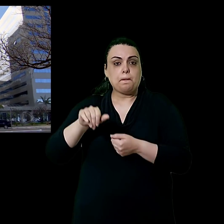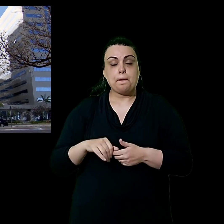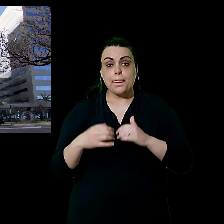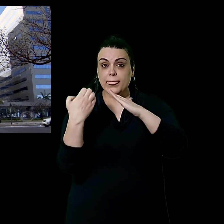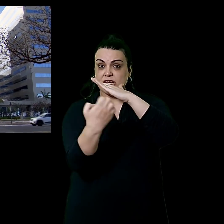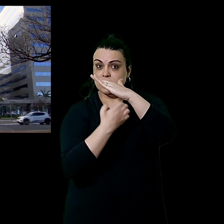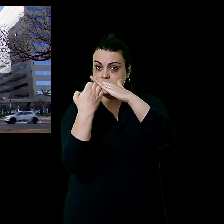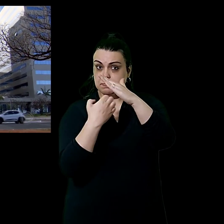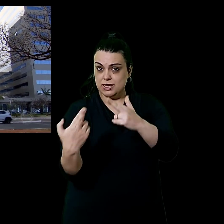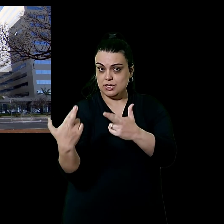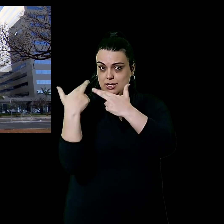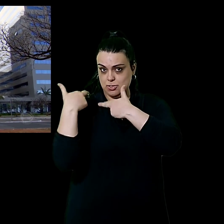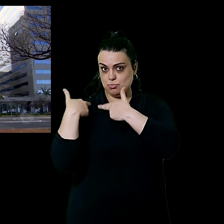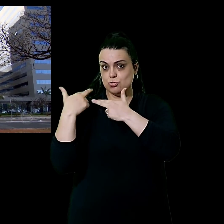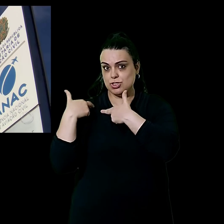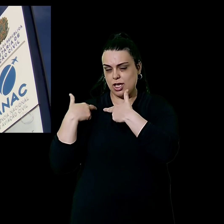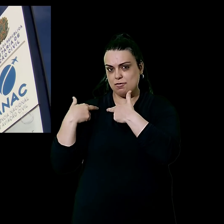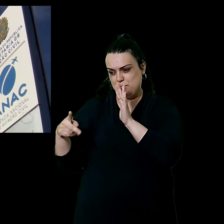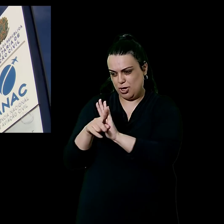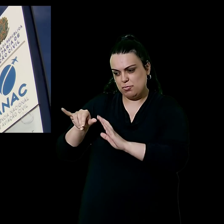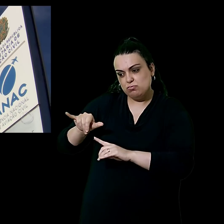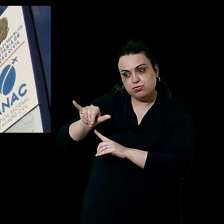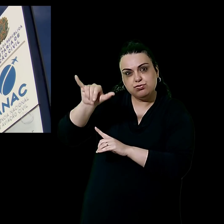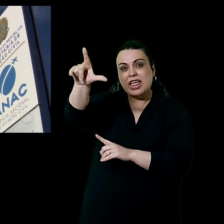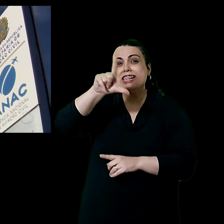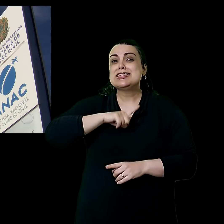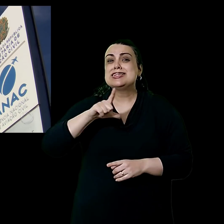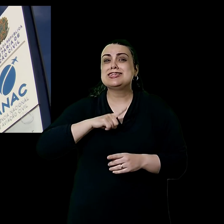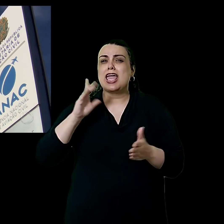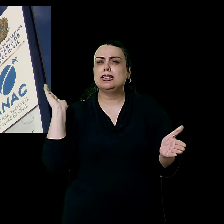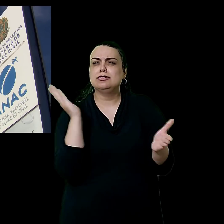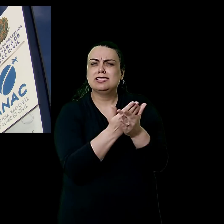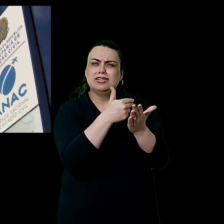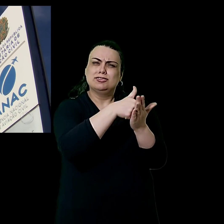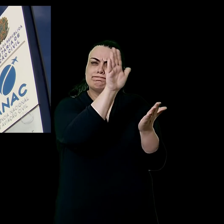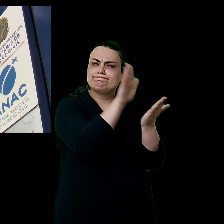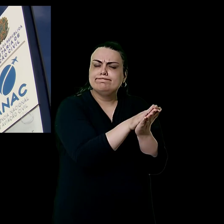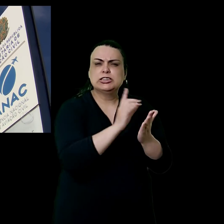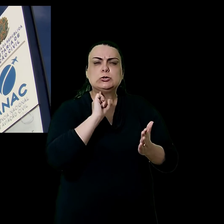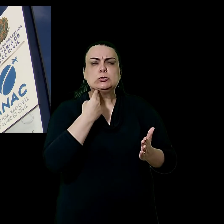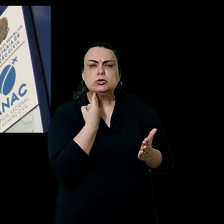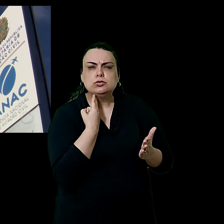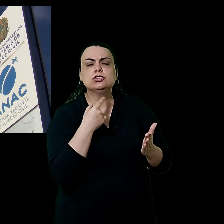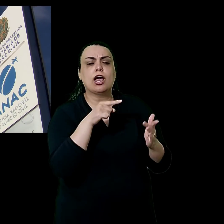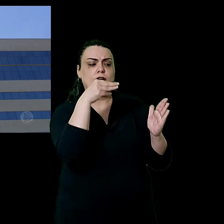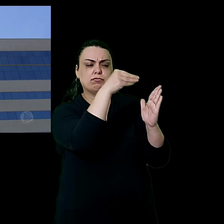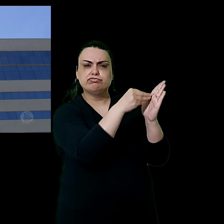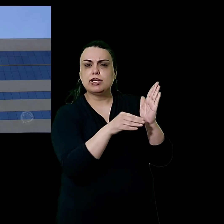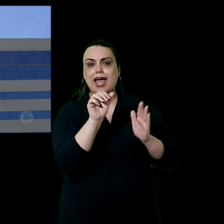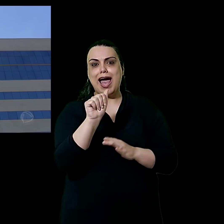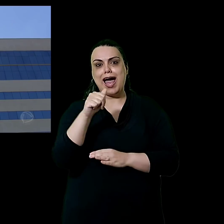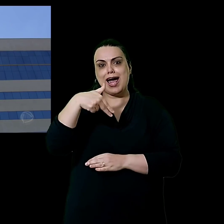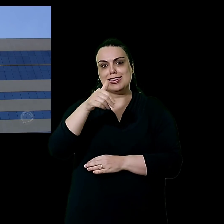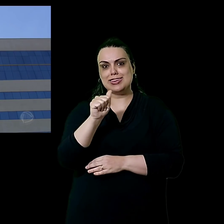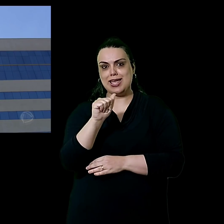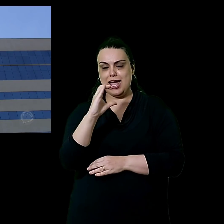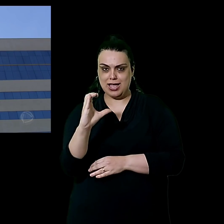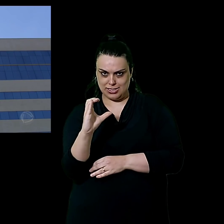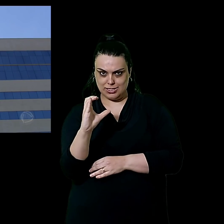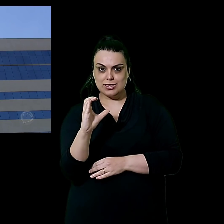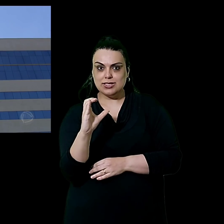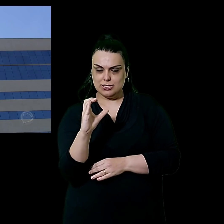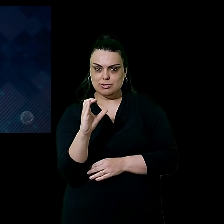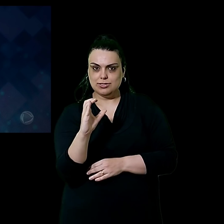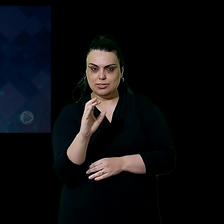empresa responsável pelo táxi aéreo tem uma série de infrações registradas na ANAC, a Agência Nacional